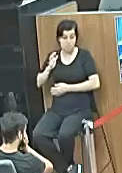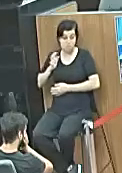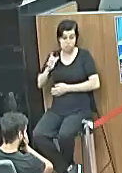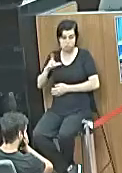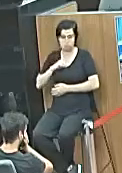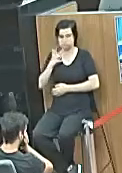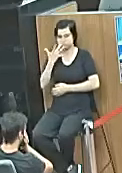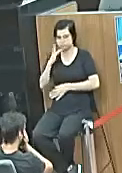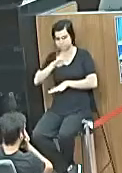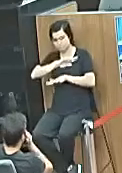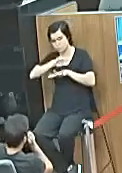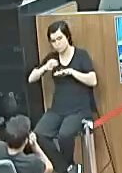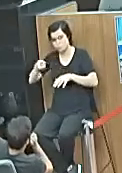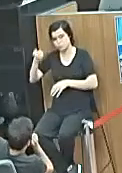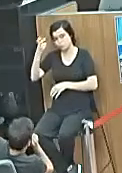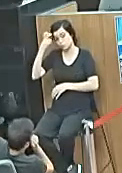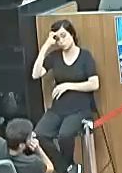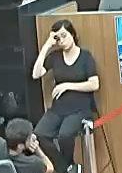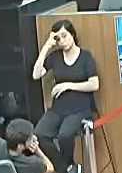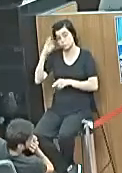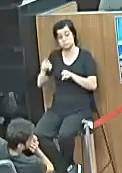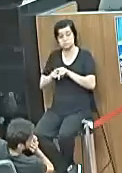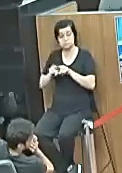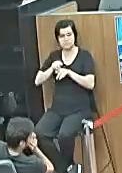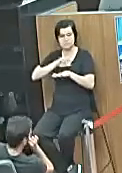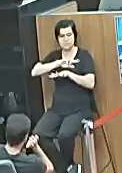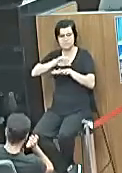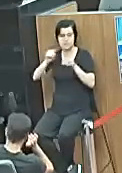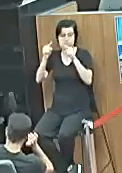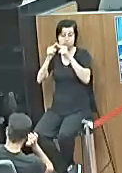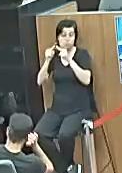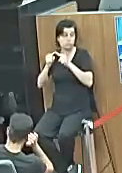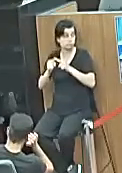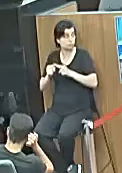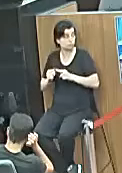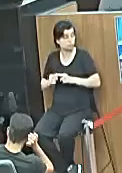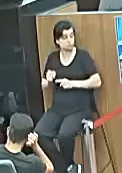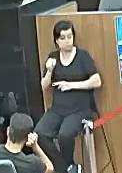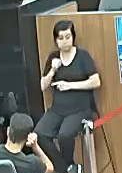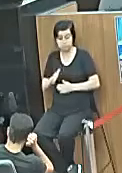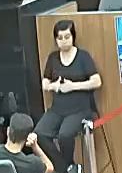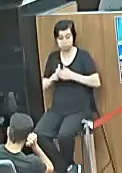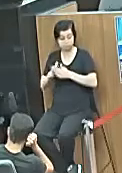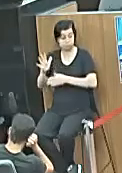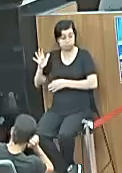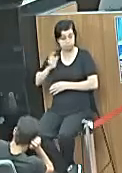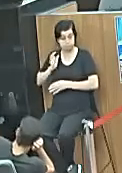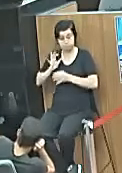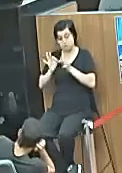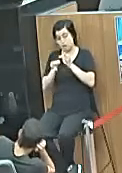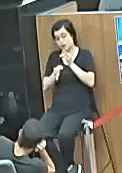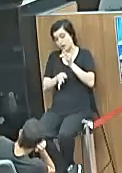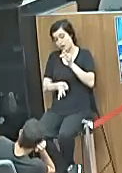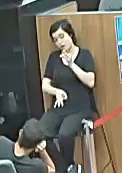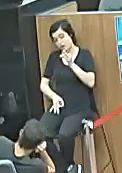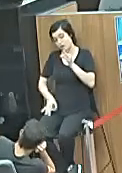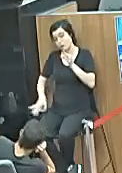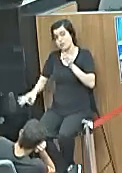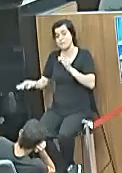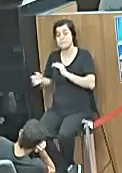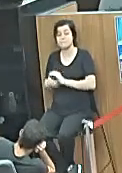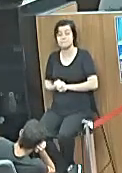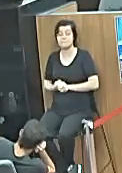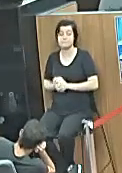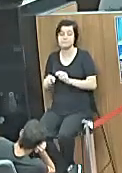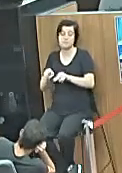e que em cultura e em tantos outros aspectos se eu falasse todas as riquezas desse vale eu ia passar a noite aqui então por